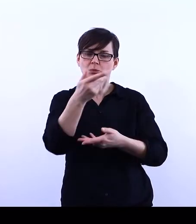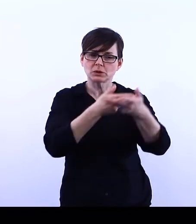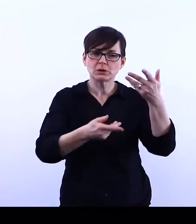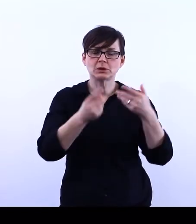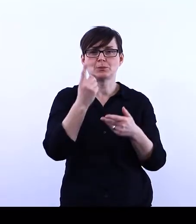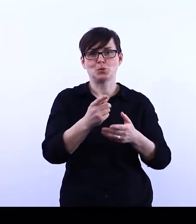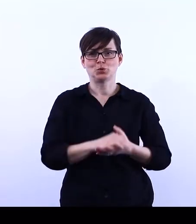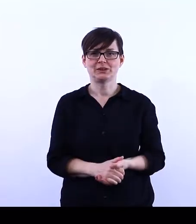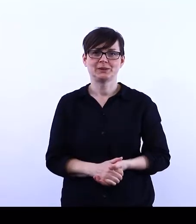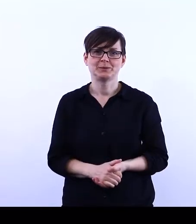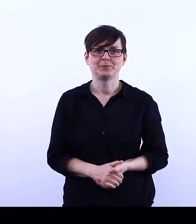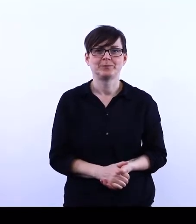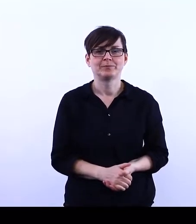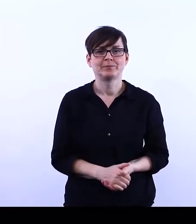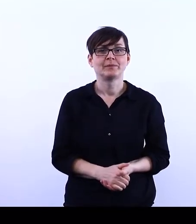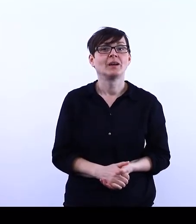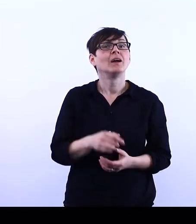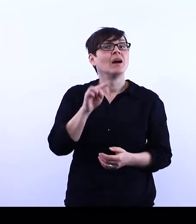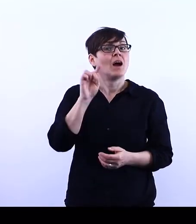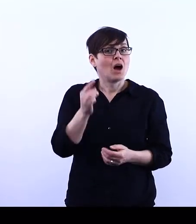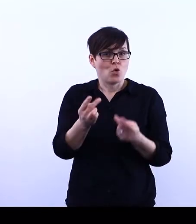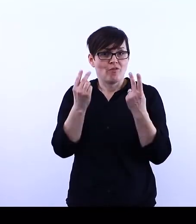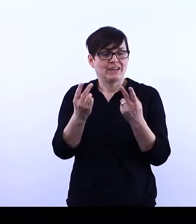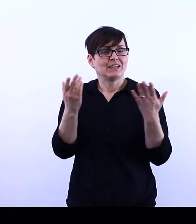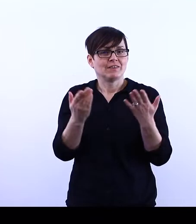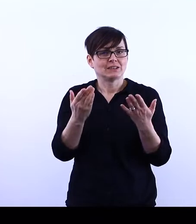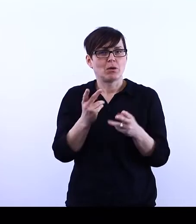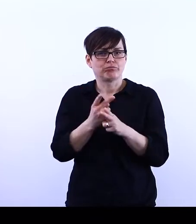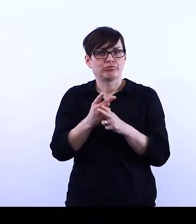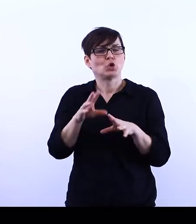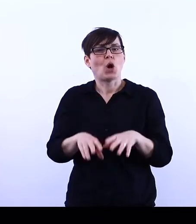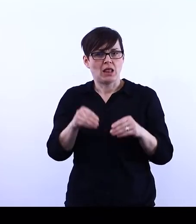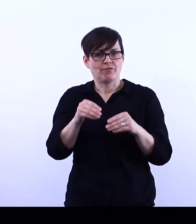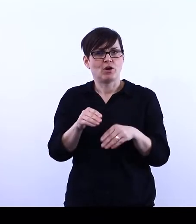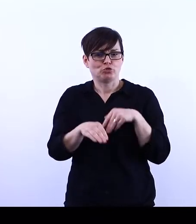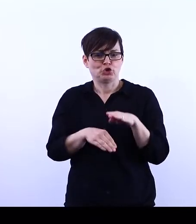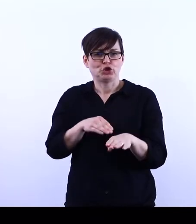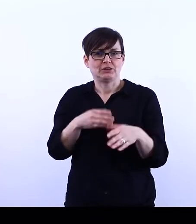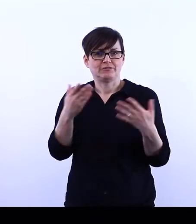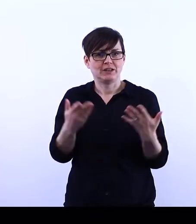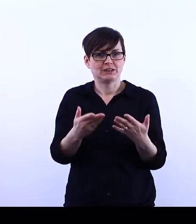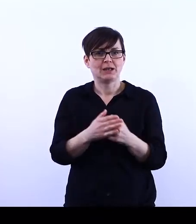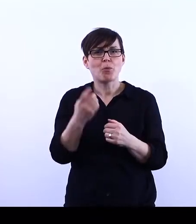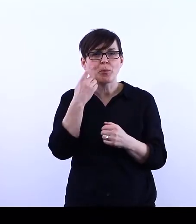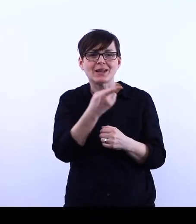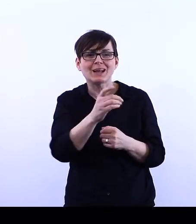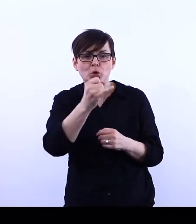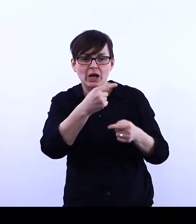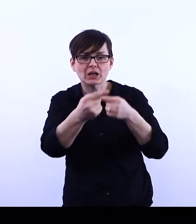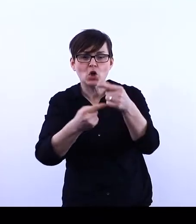jetzt gerade noch am Anfang steht. Wir haben jetzt doch auch sehr unterschiedliche Projektstände, weil einfach die